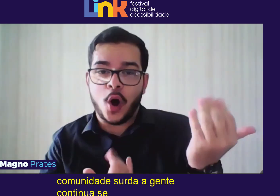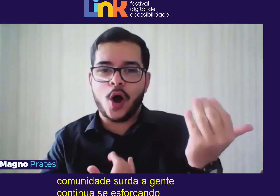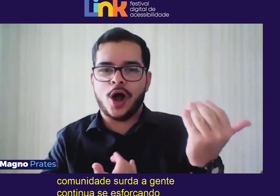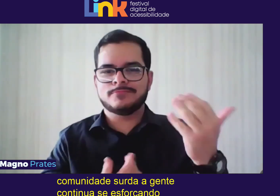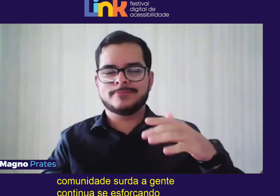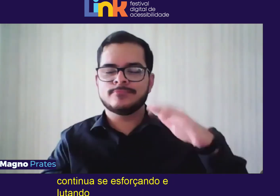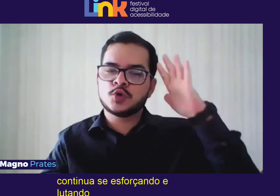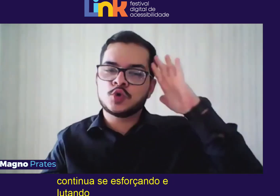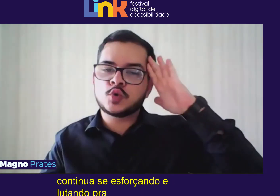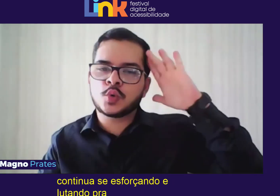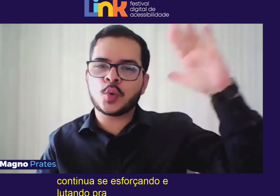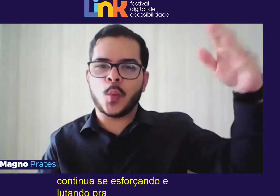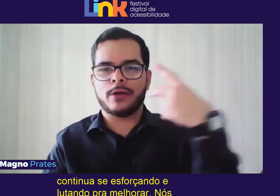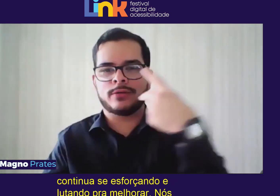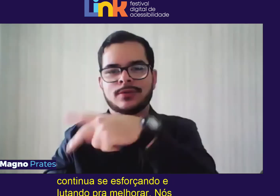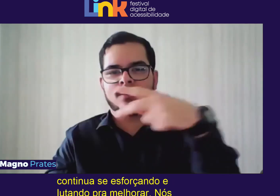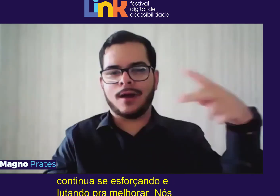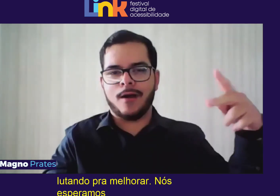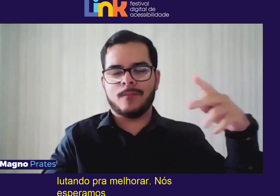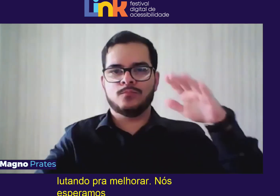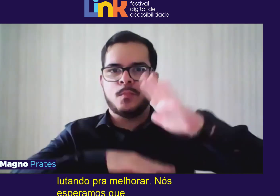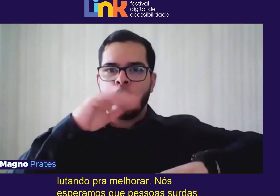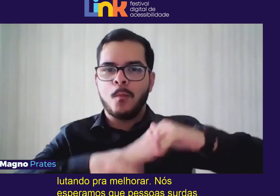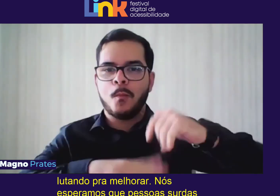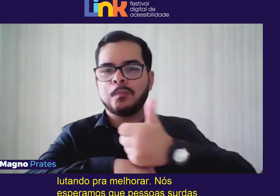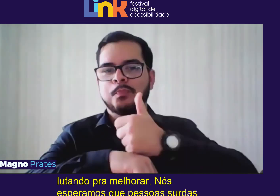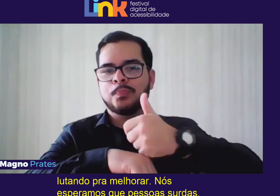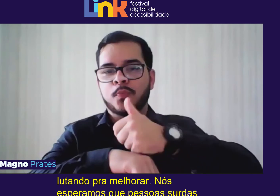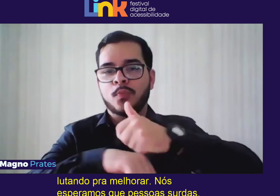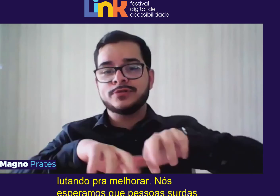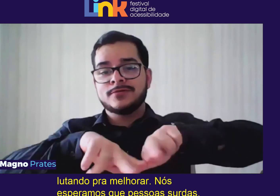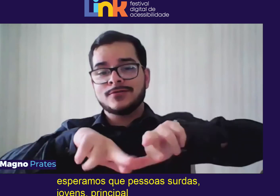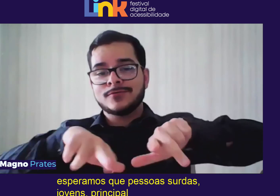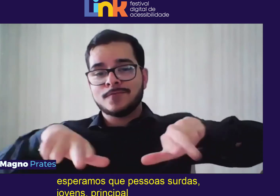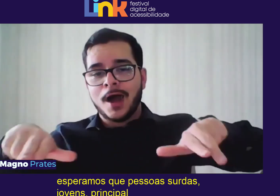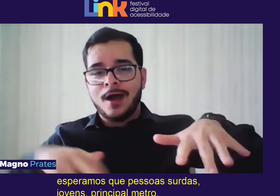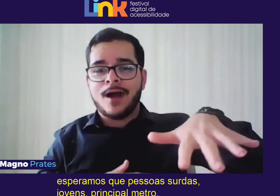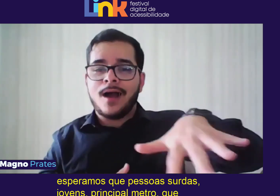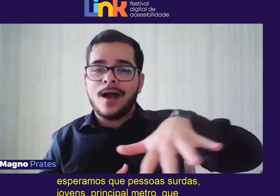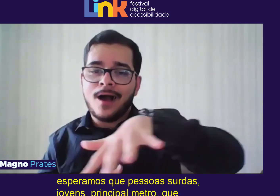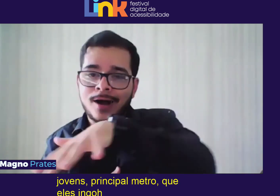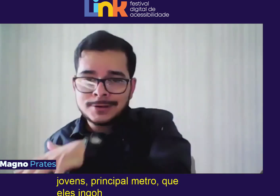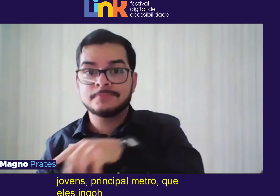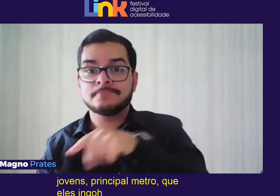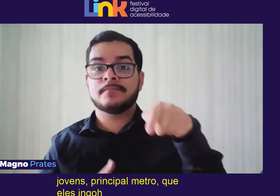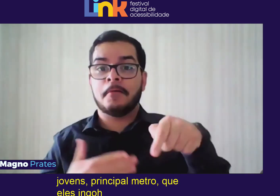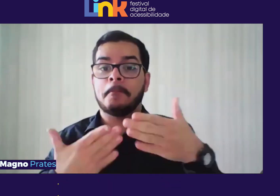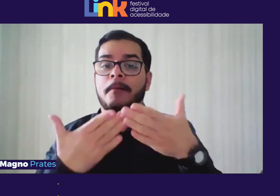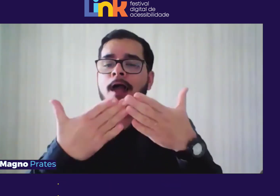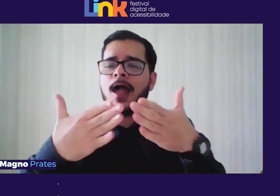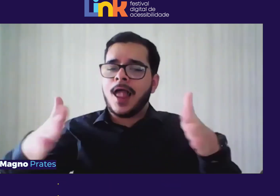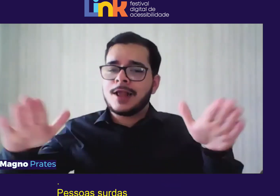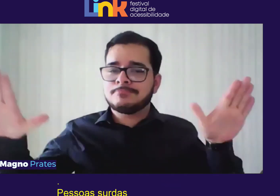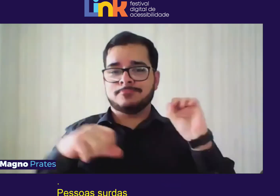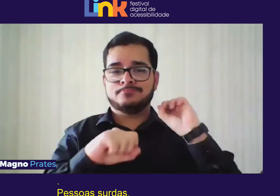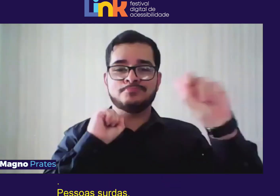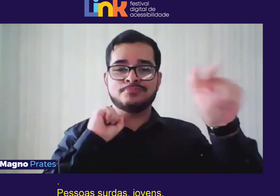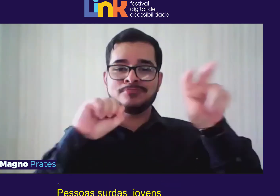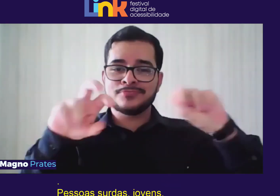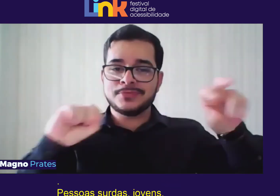pessoas surdas, jovens principalmente, que eles imaginem no seu trabalho, no seu ambiente profissional, o que pode ser feito